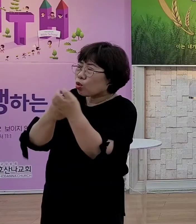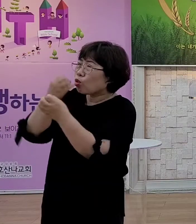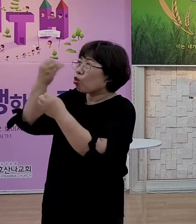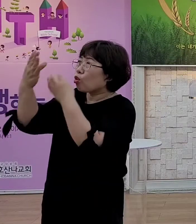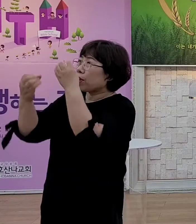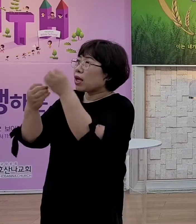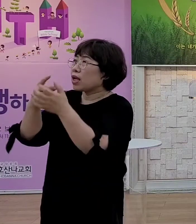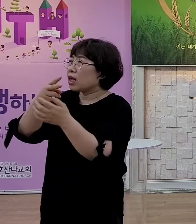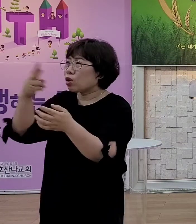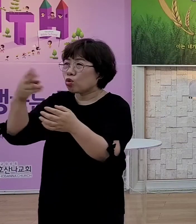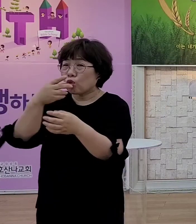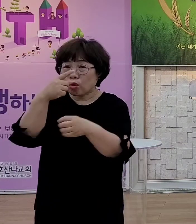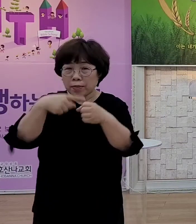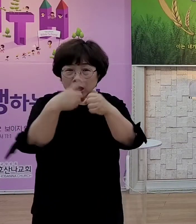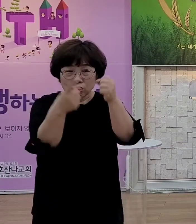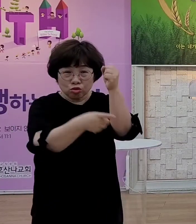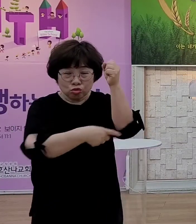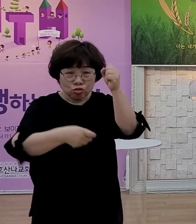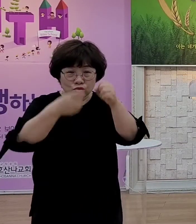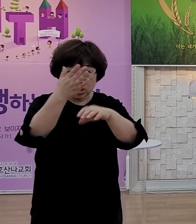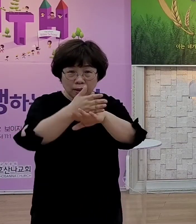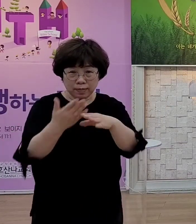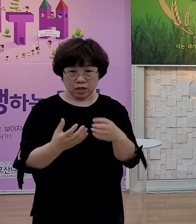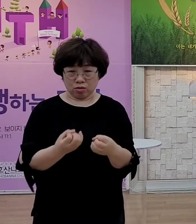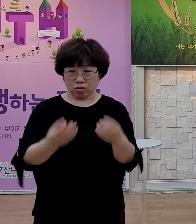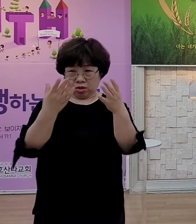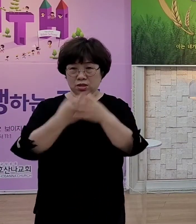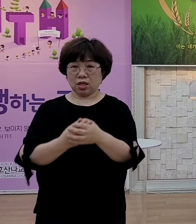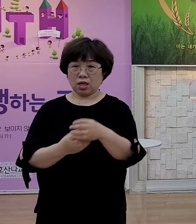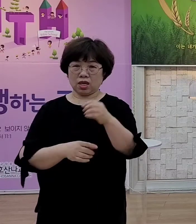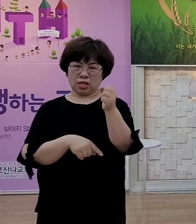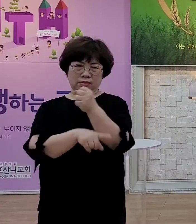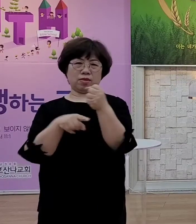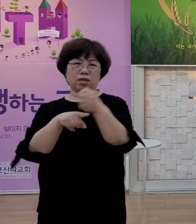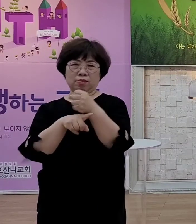라는 사실이죠. 그래서 오늘 여러분, 우리가 맥추절을 지키면서